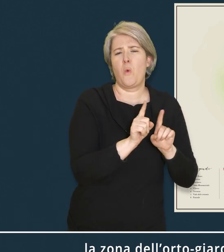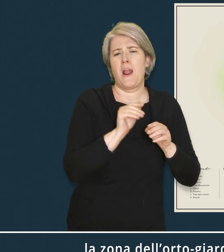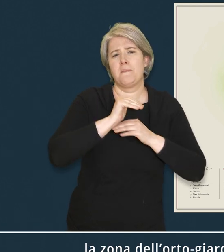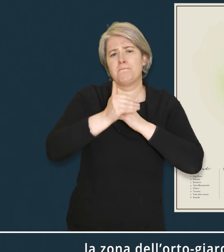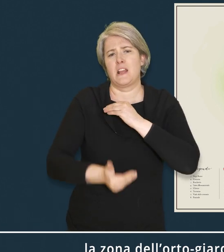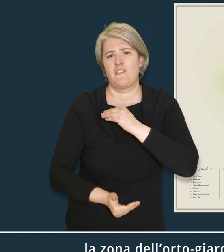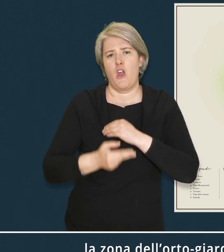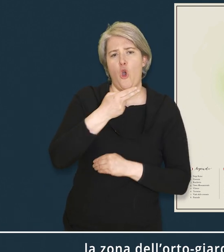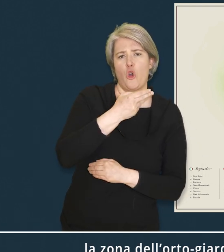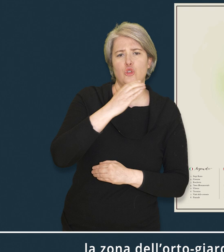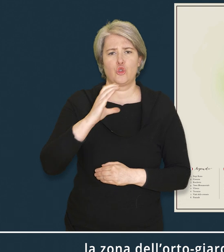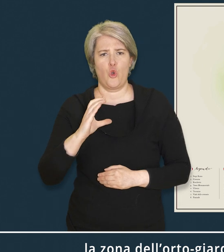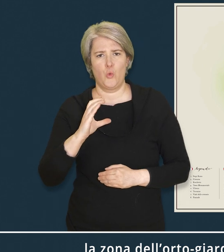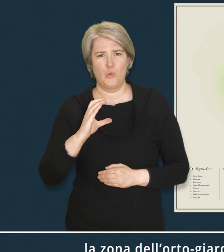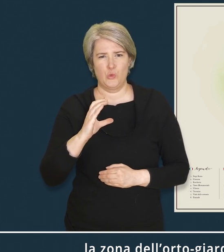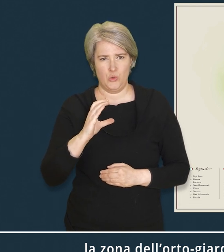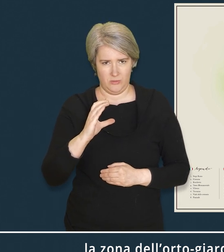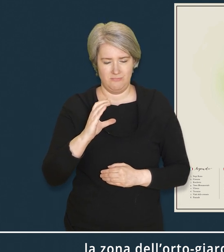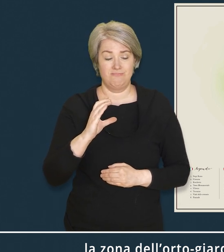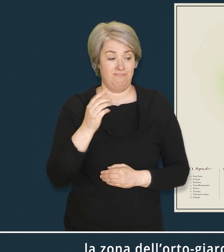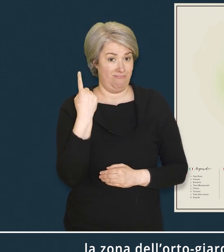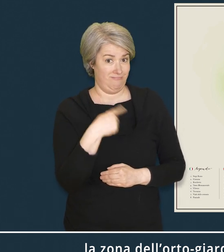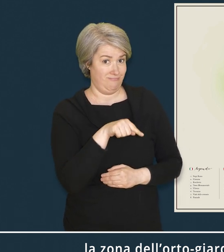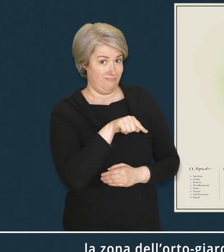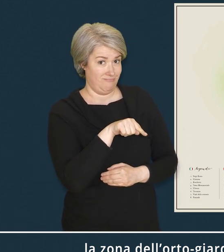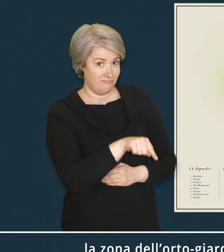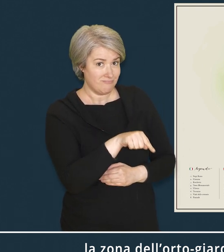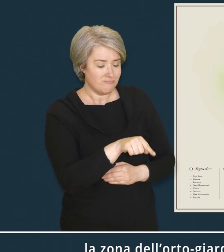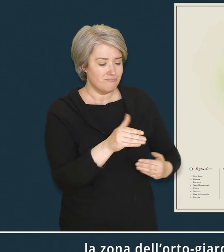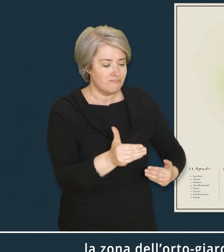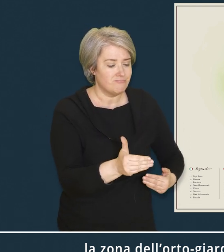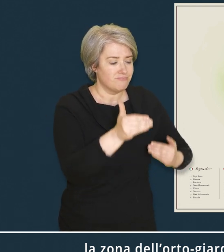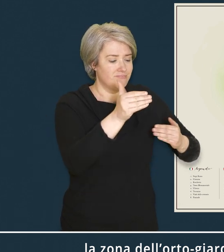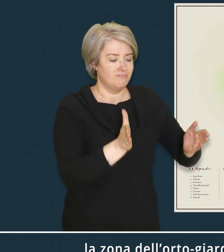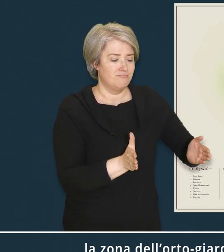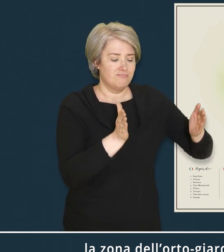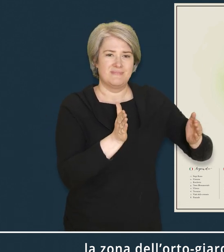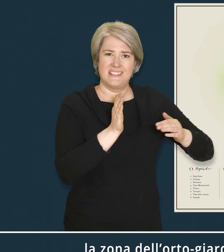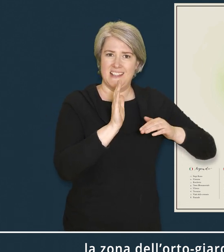mura, come il medievale Hortus Conclusus.